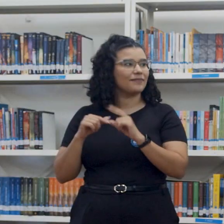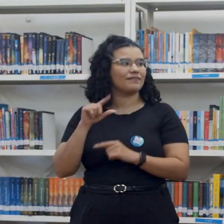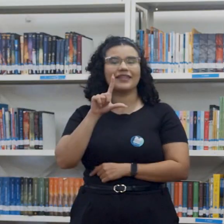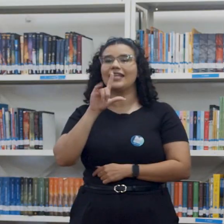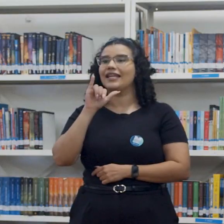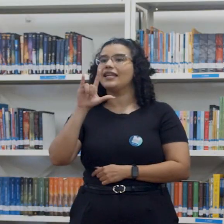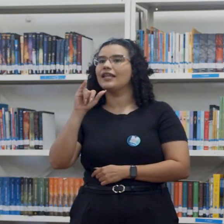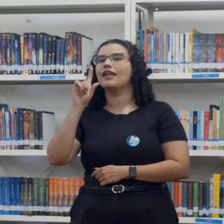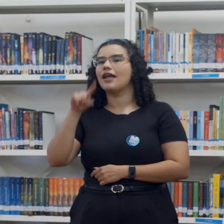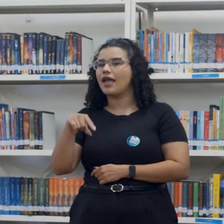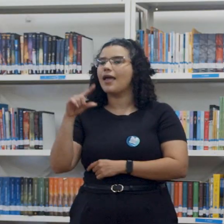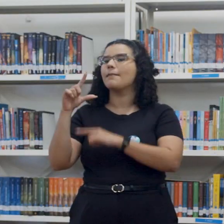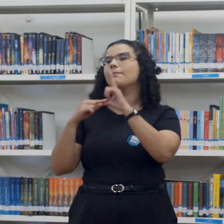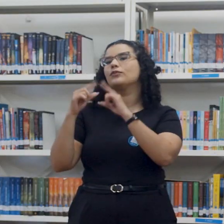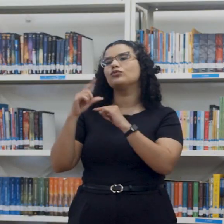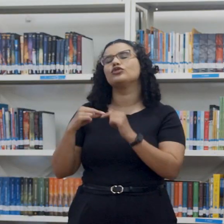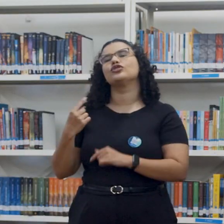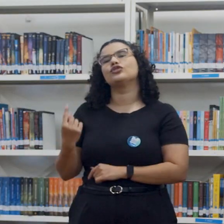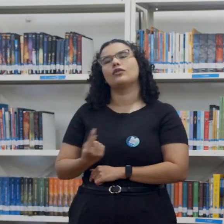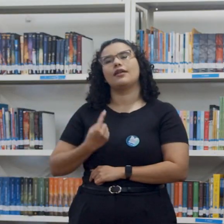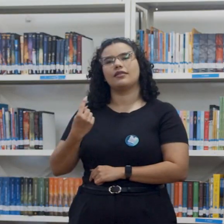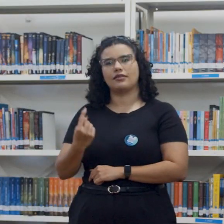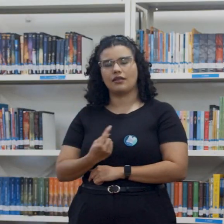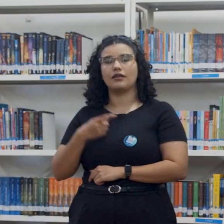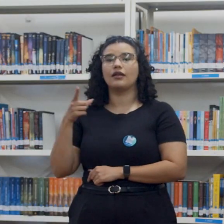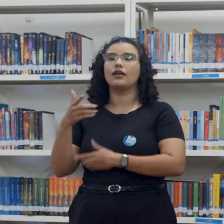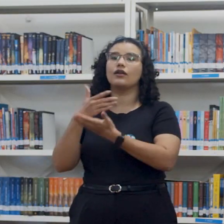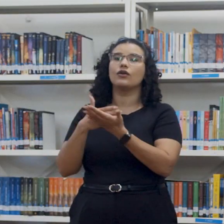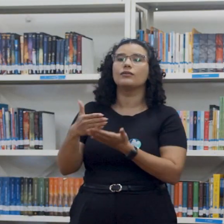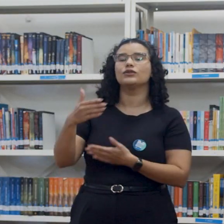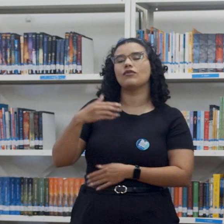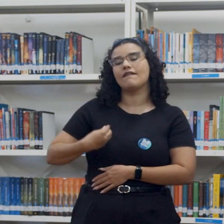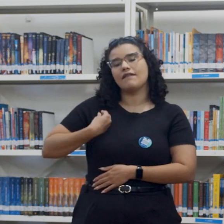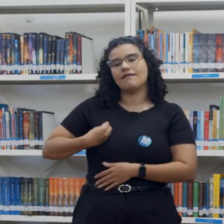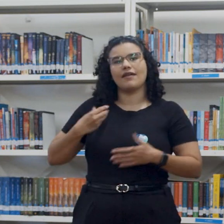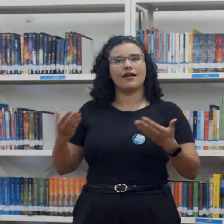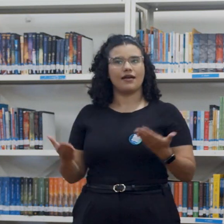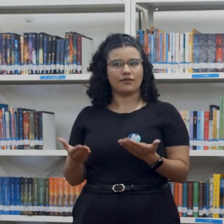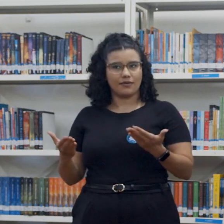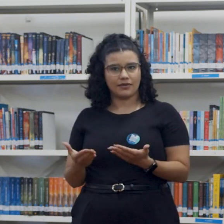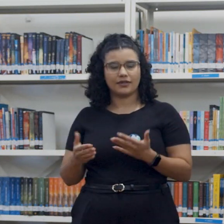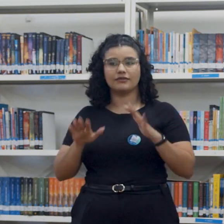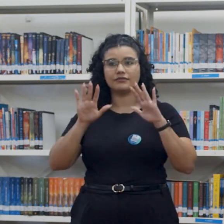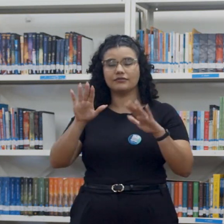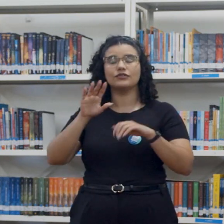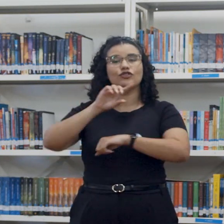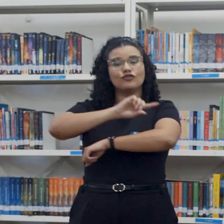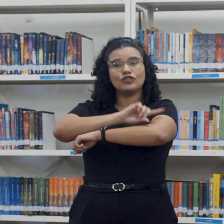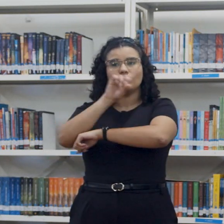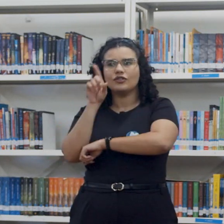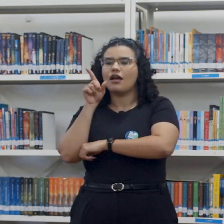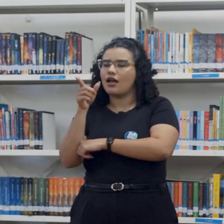Lila é uma bruxinha solitária. Está começando a viver só agora. Durante o dia, ela